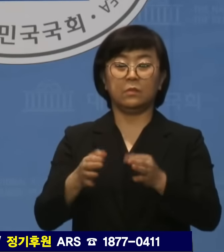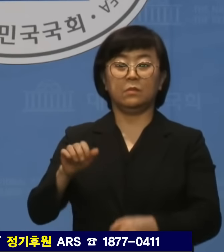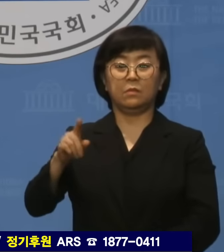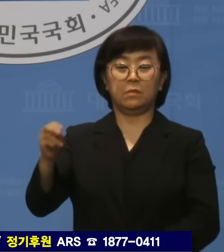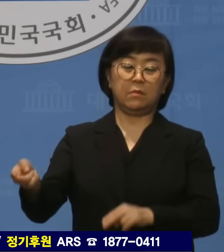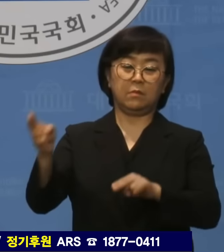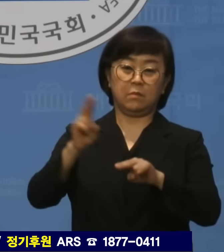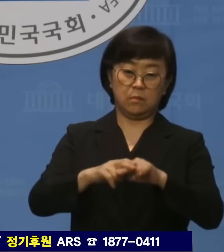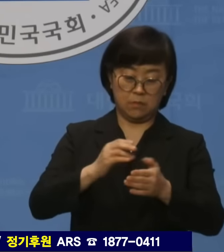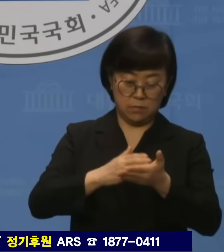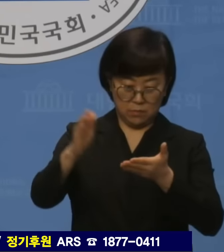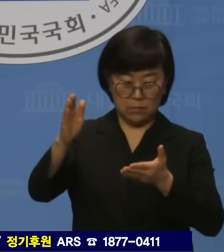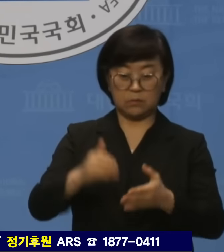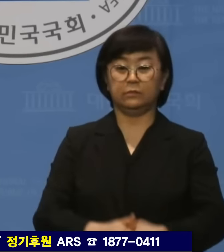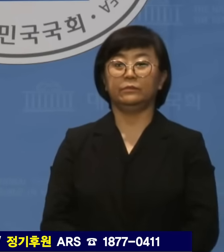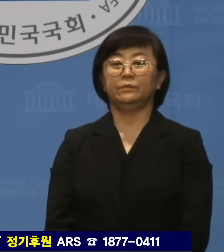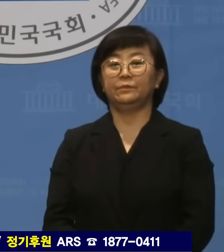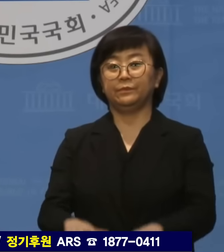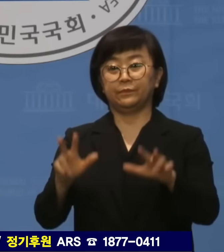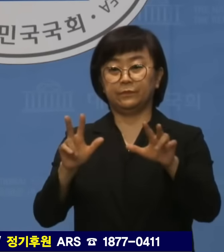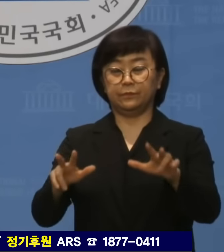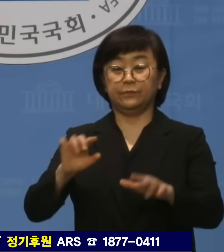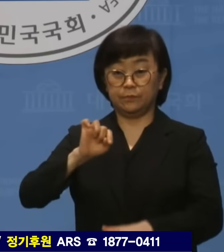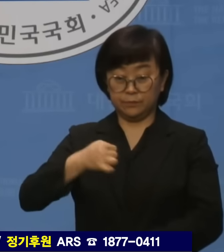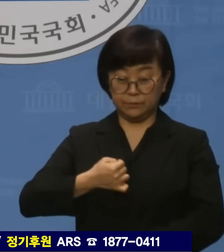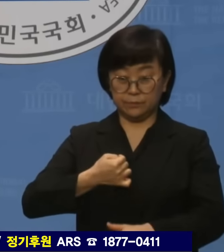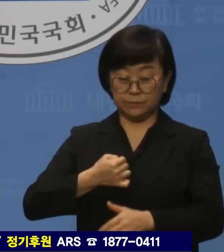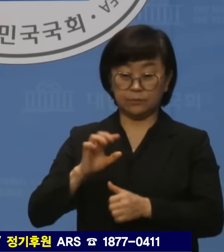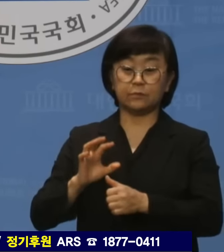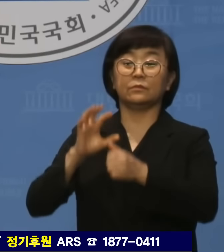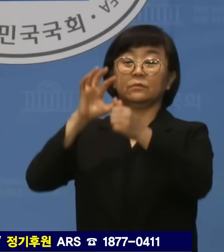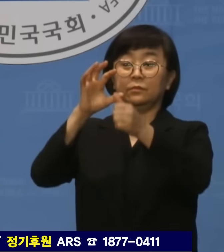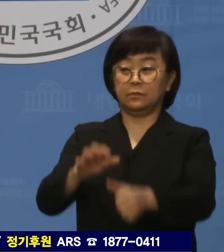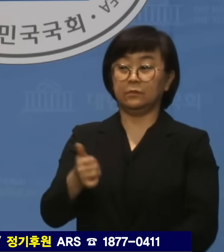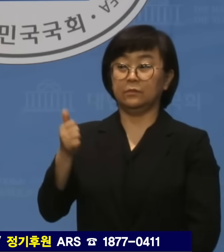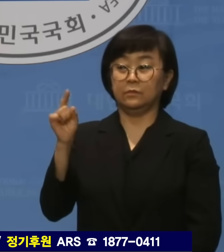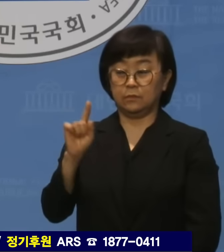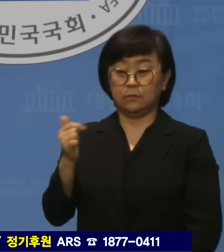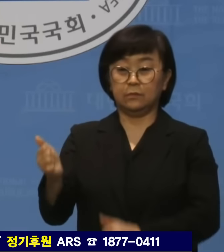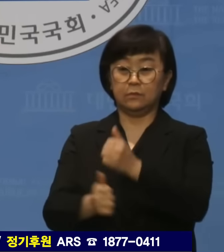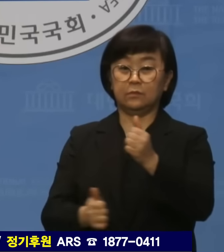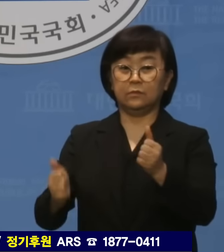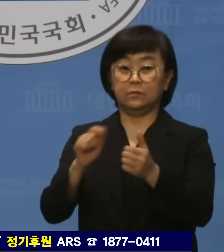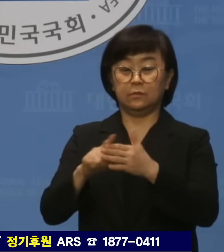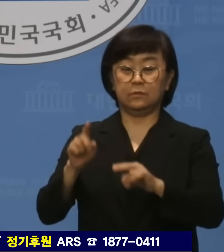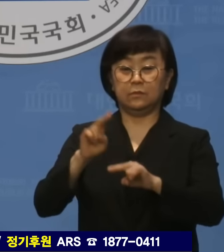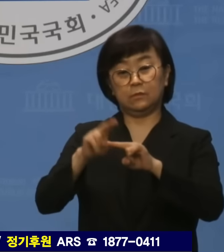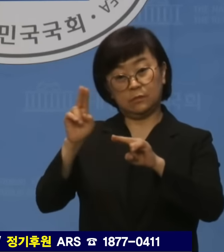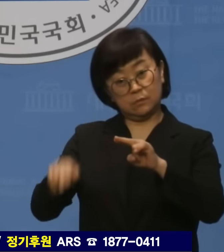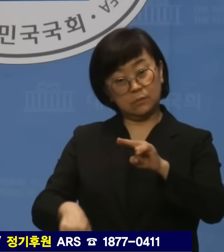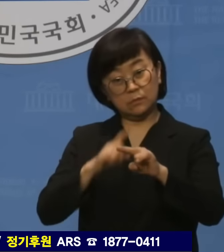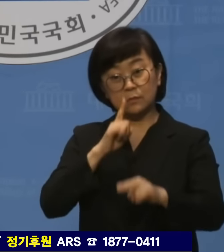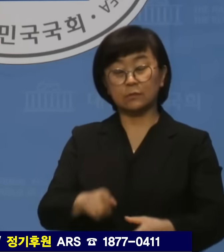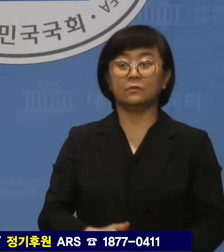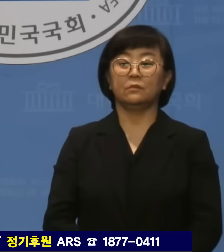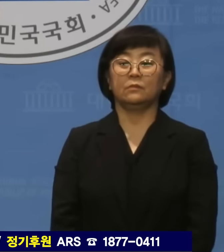안쳤다 밀어내더니 이제는 본이 한 한동훈 위원장 마저 출하